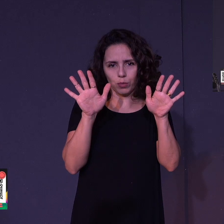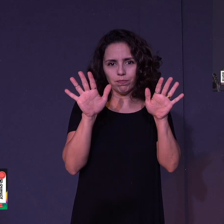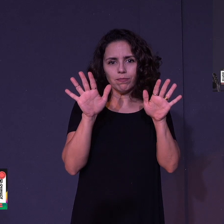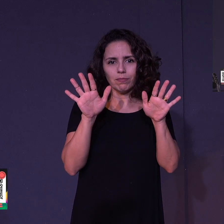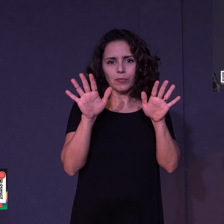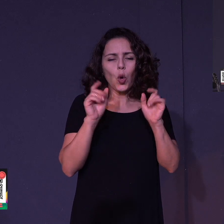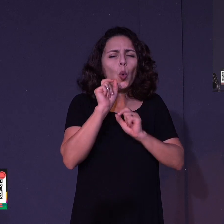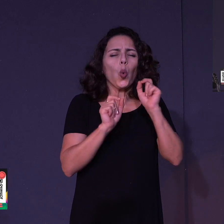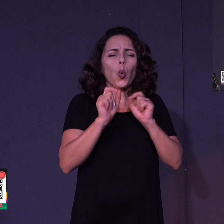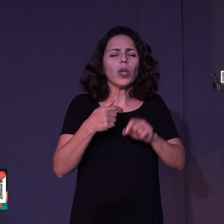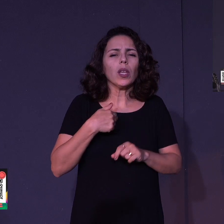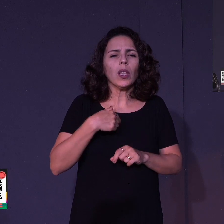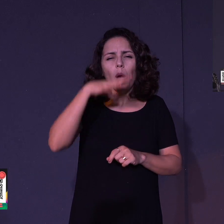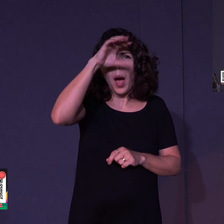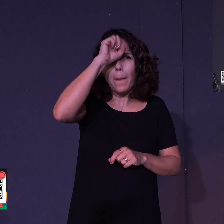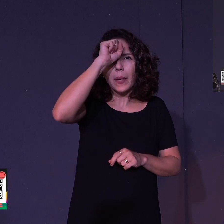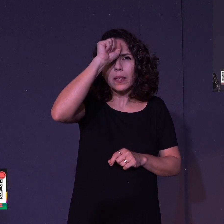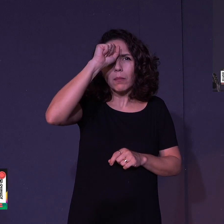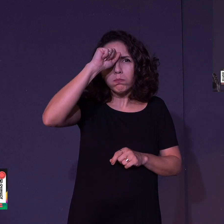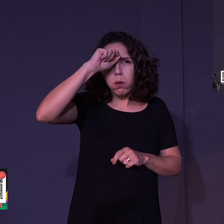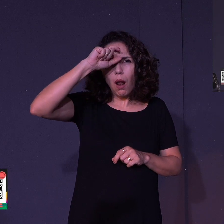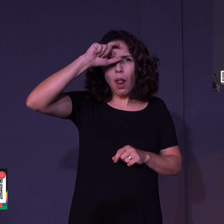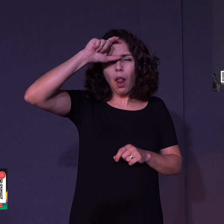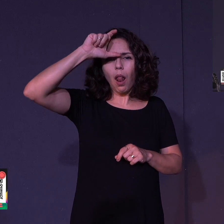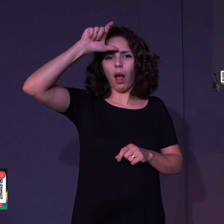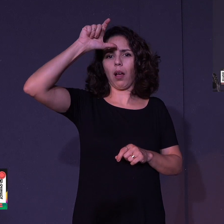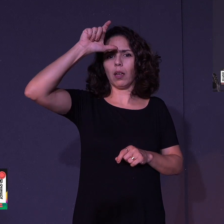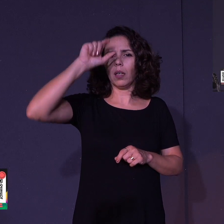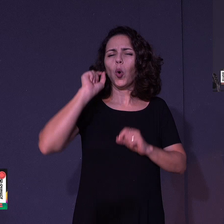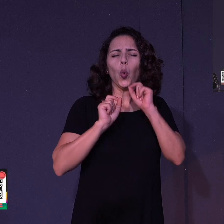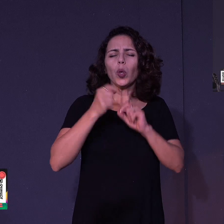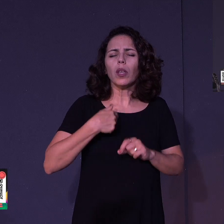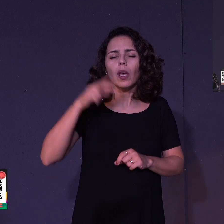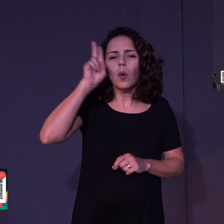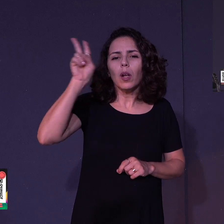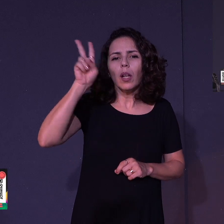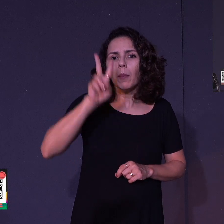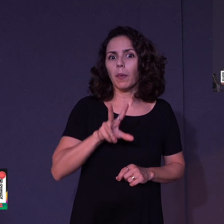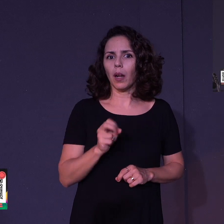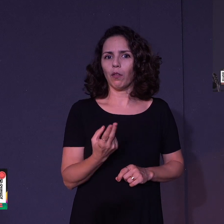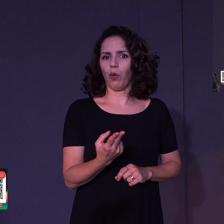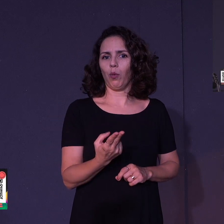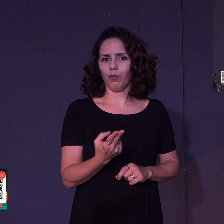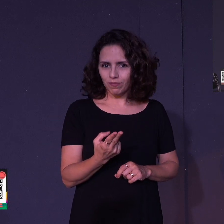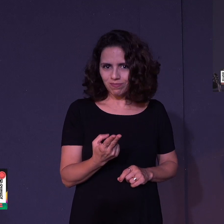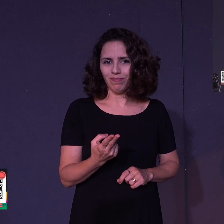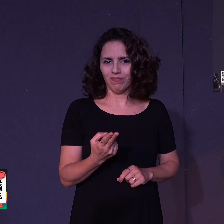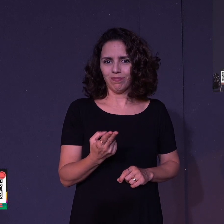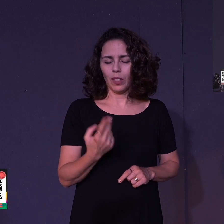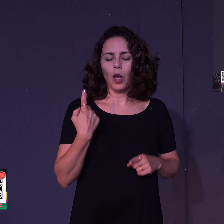deixar lições, lembrança, esperança e felicidade. As más situações nos trazem